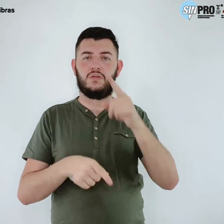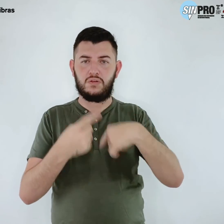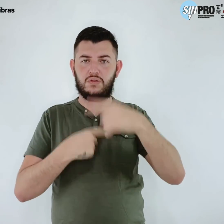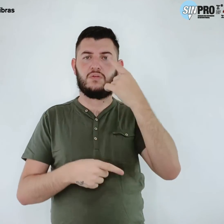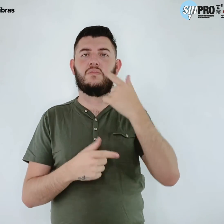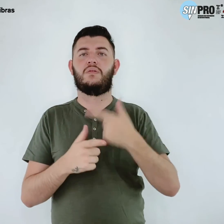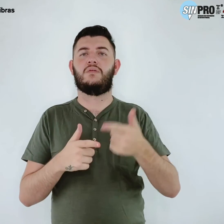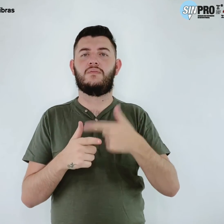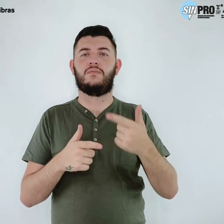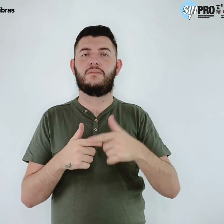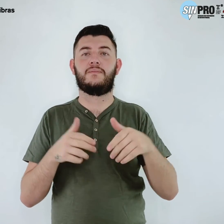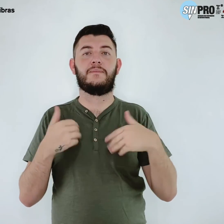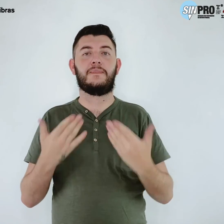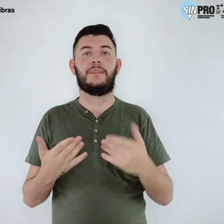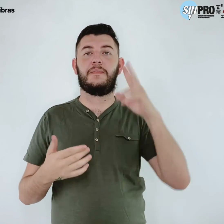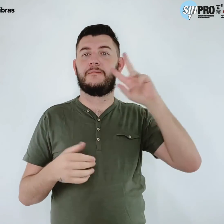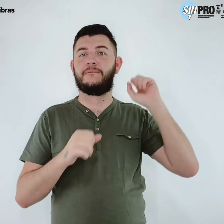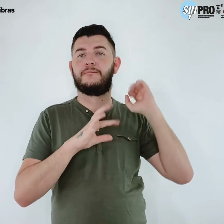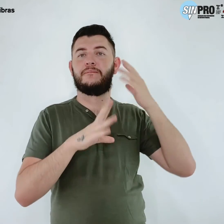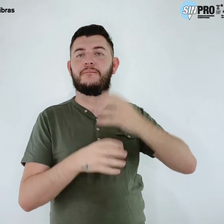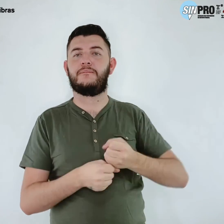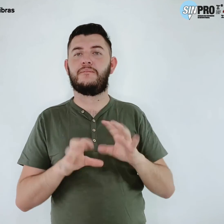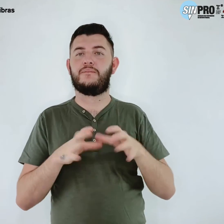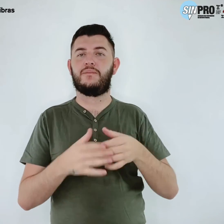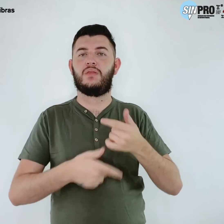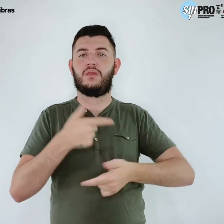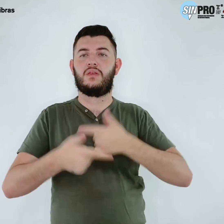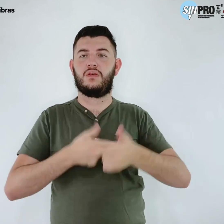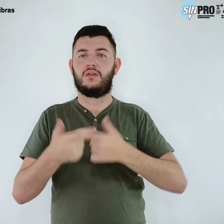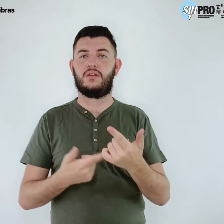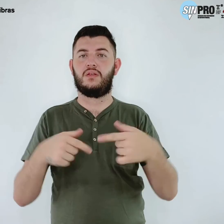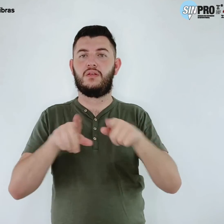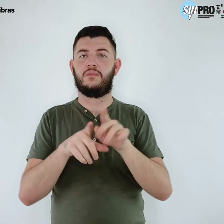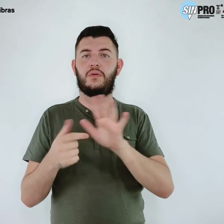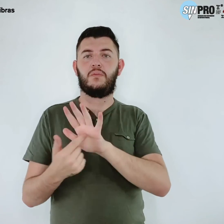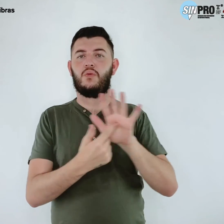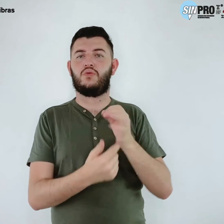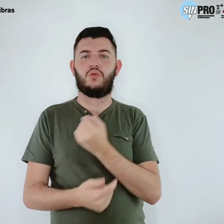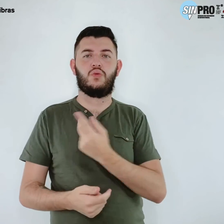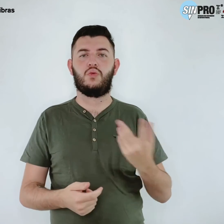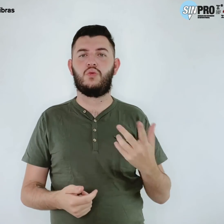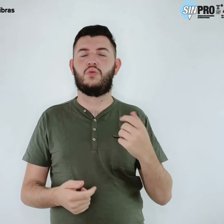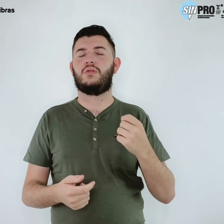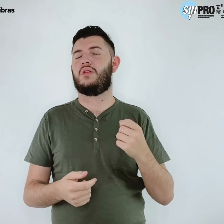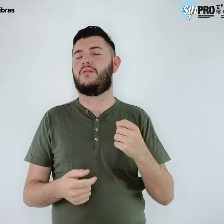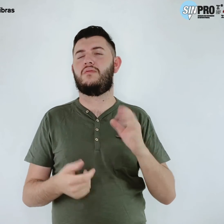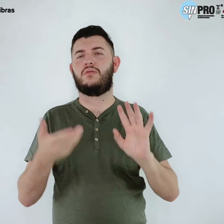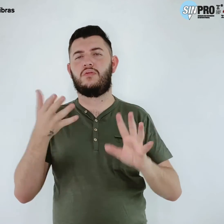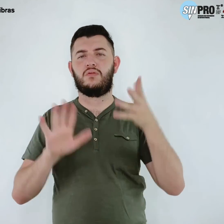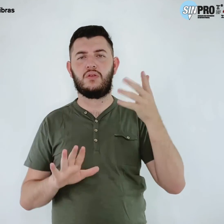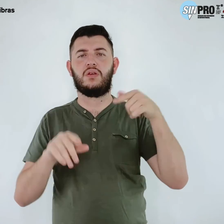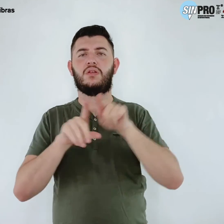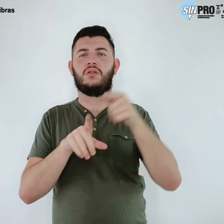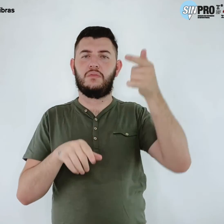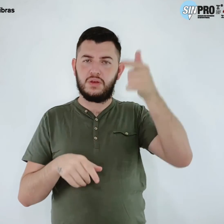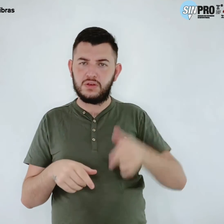para superar essa situação. A história da classe trabalhadora já mostrou dezenas de vezes